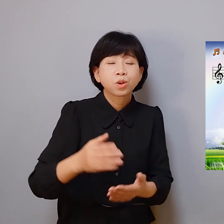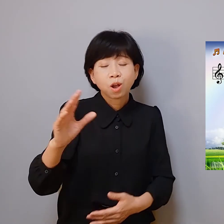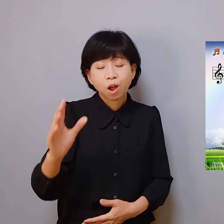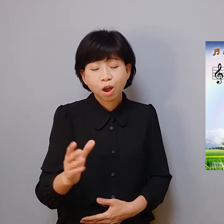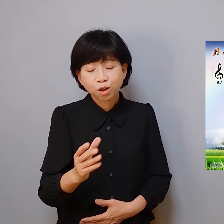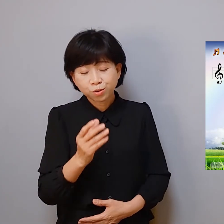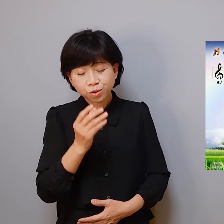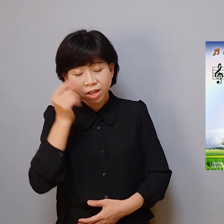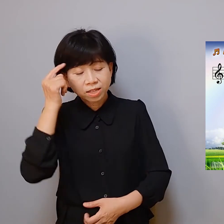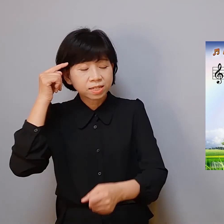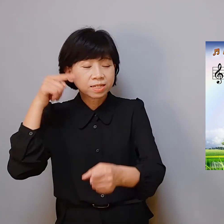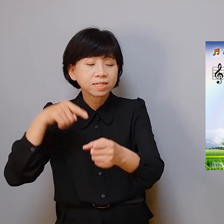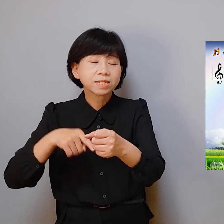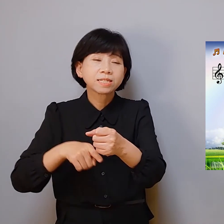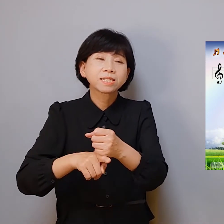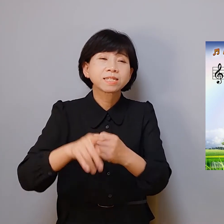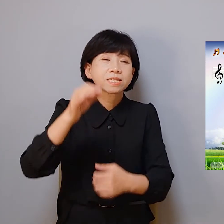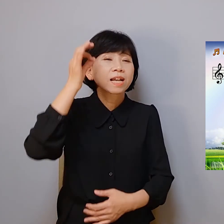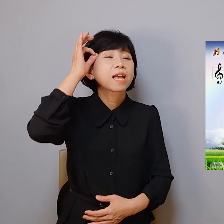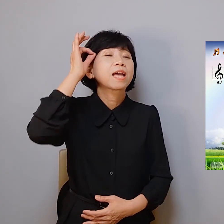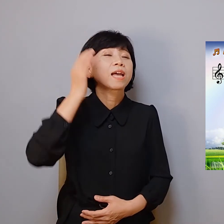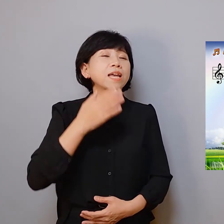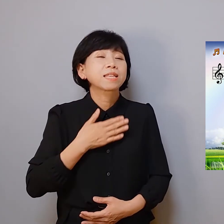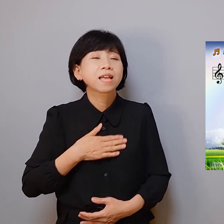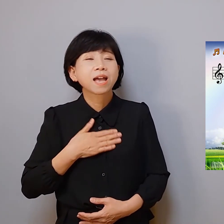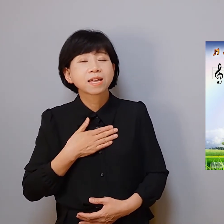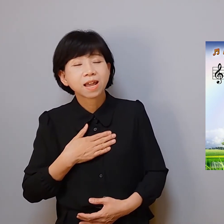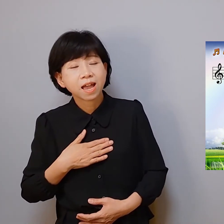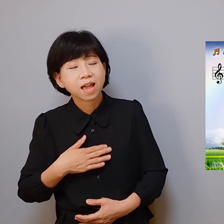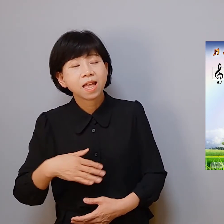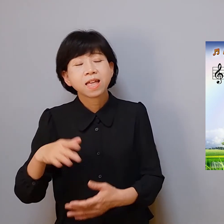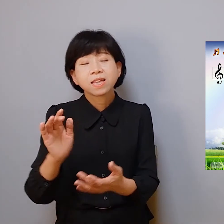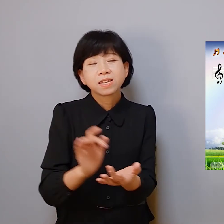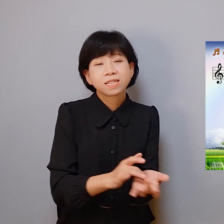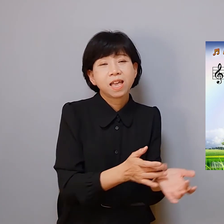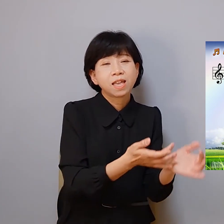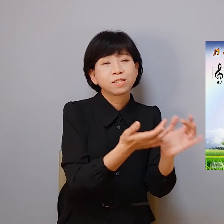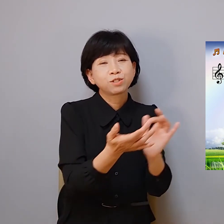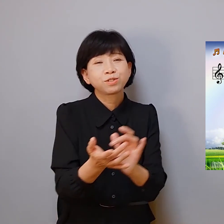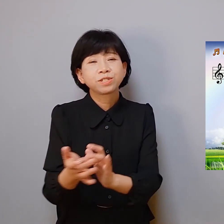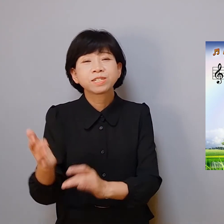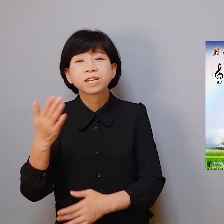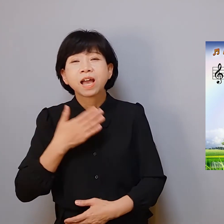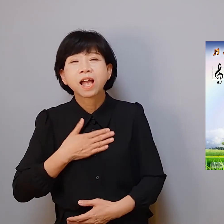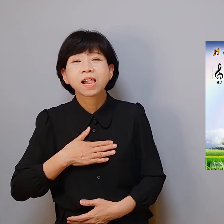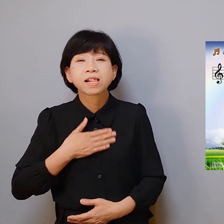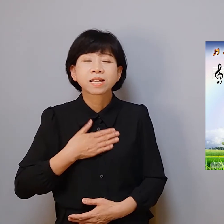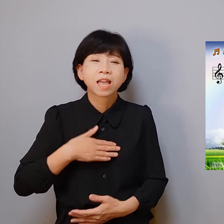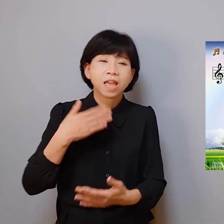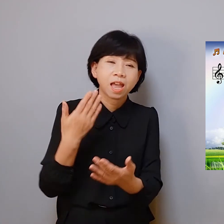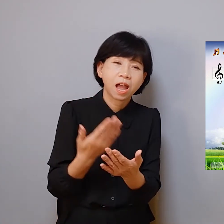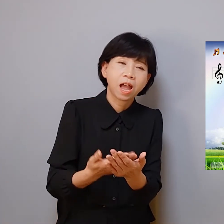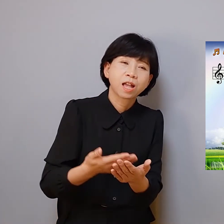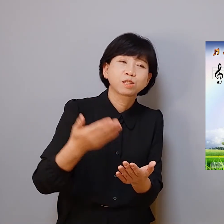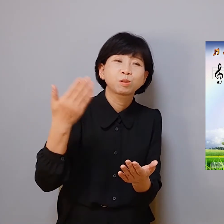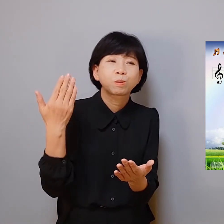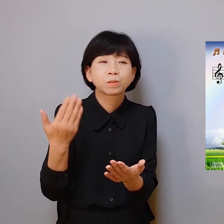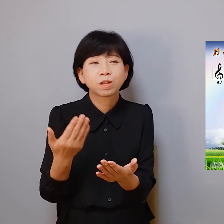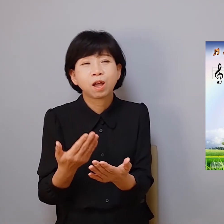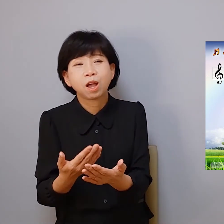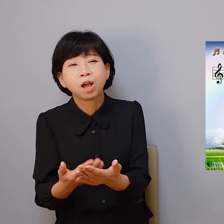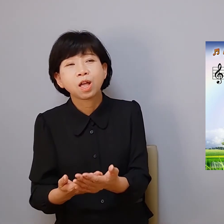가르치시고 거룩한 뜻을 깨달아 예수를